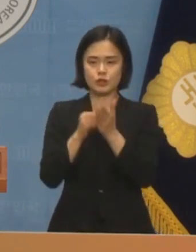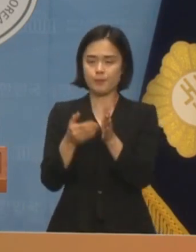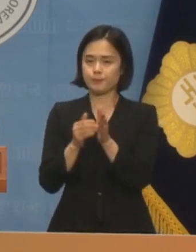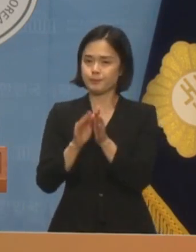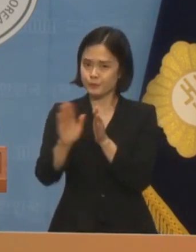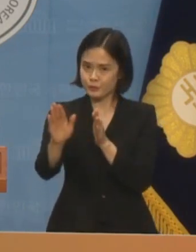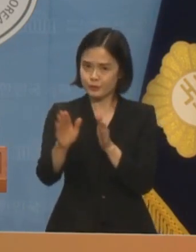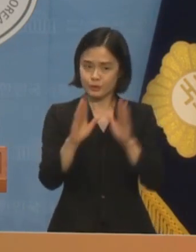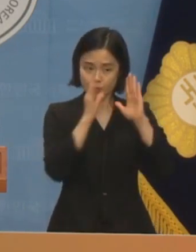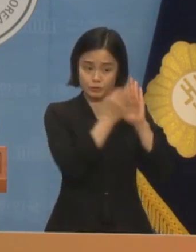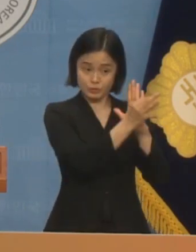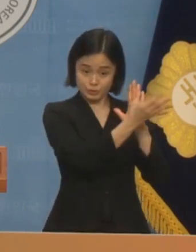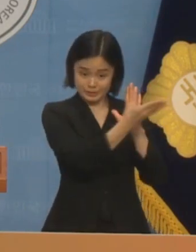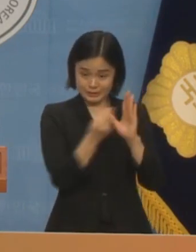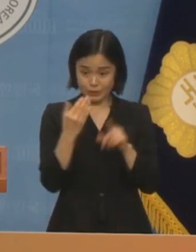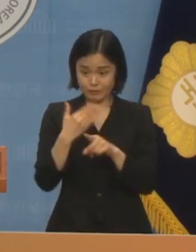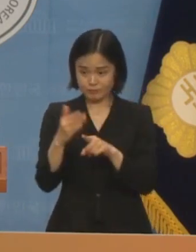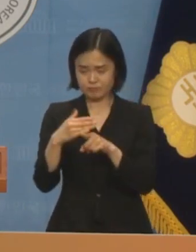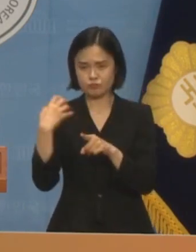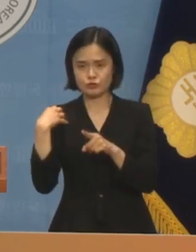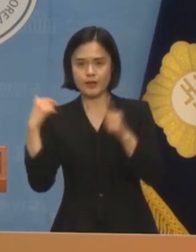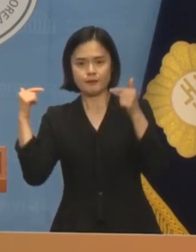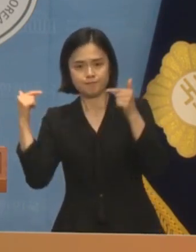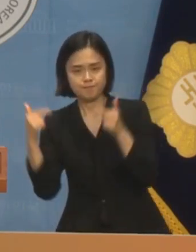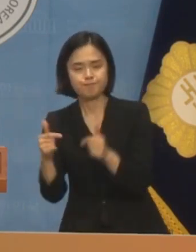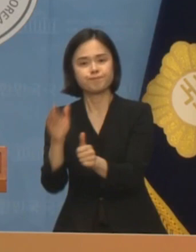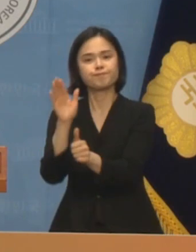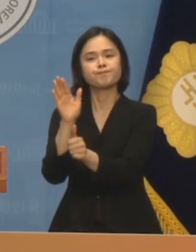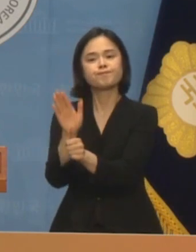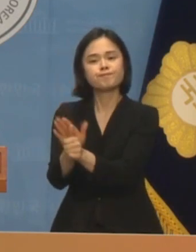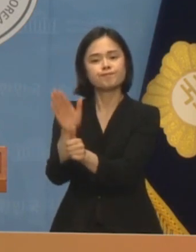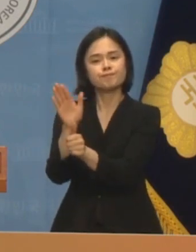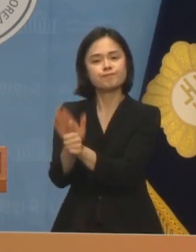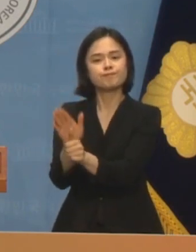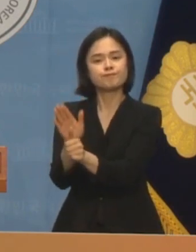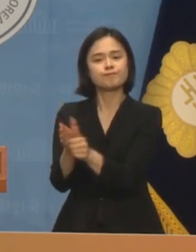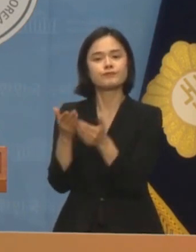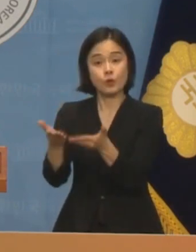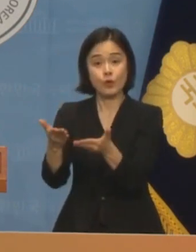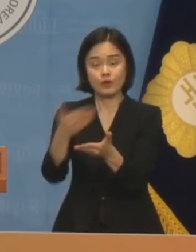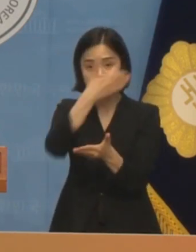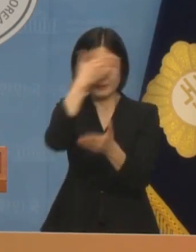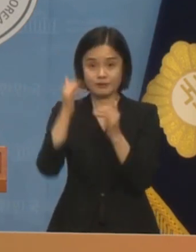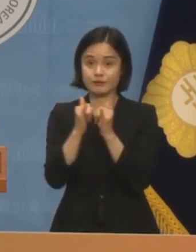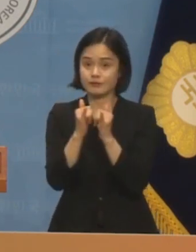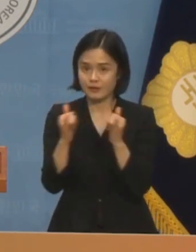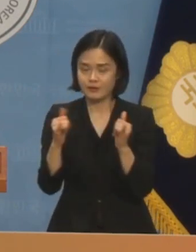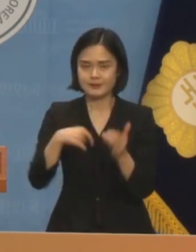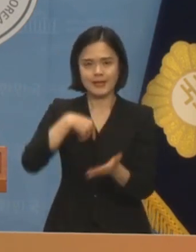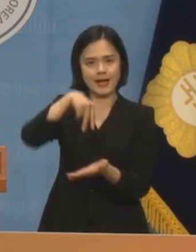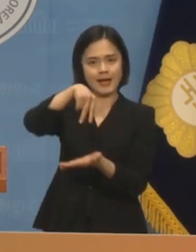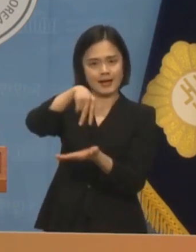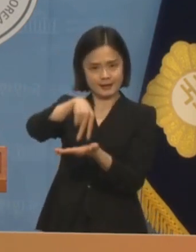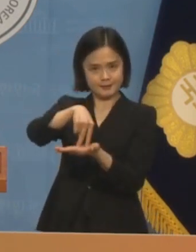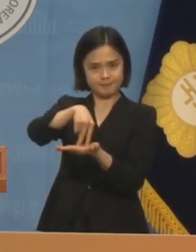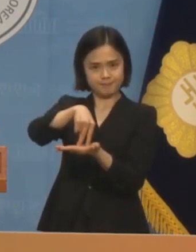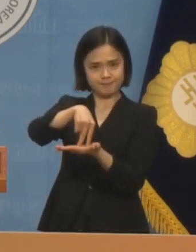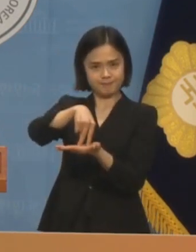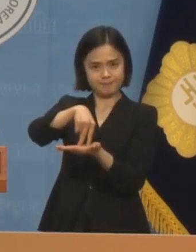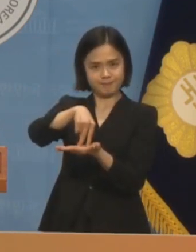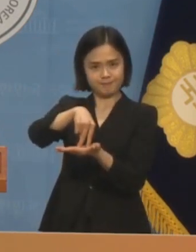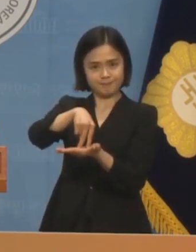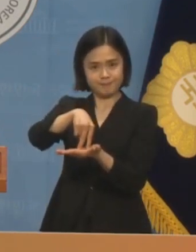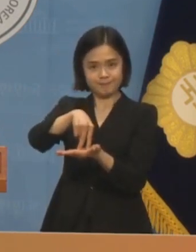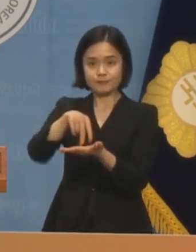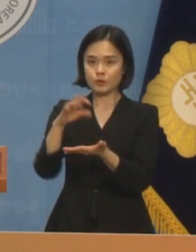불씨를 살리고 경제적 부담을 조금이나마 덜어주어 청년들이 자립하는 데 경제적